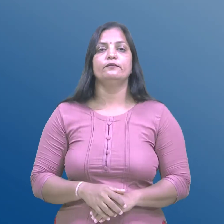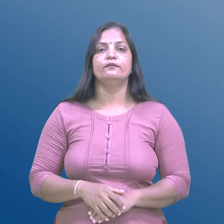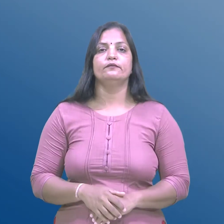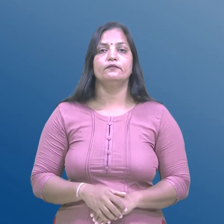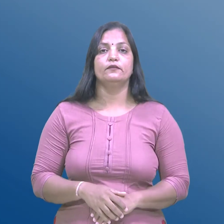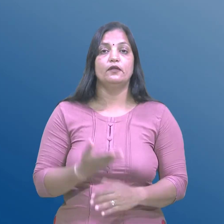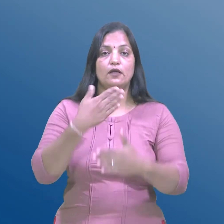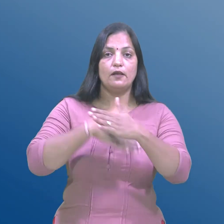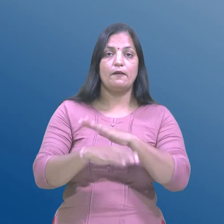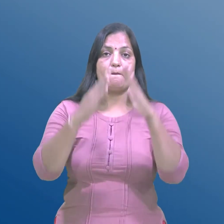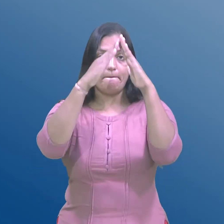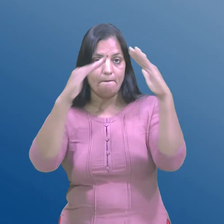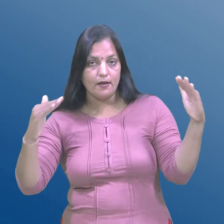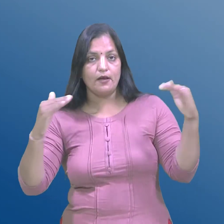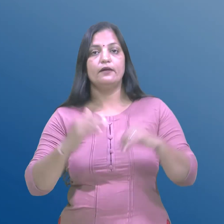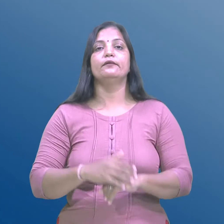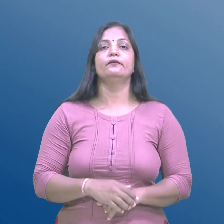જેમાં મકાન, નિર્માણ,